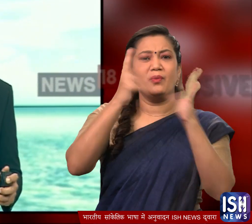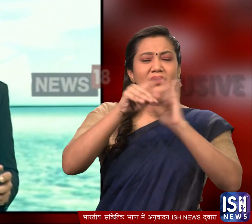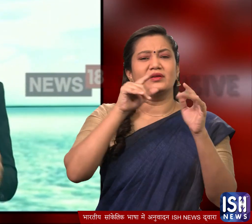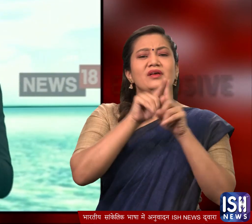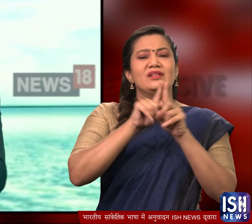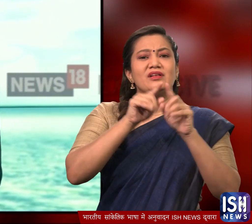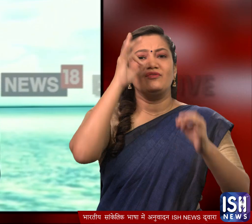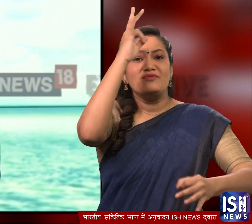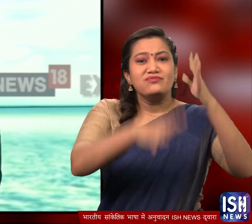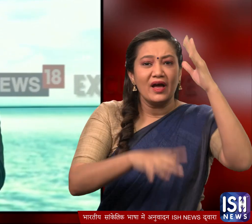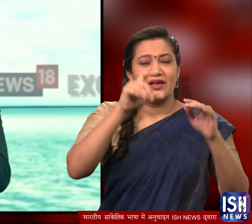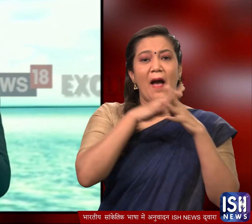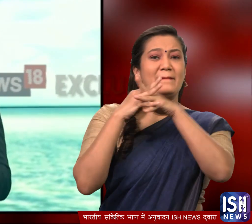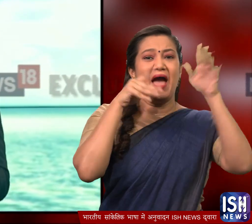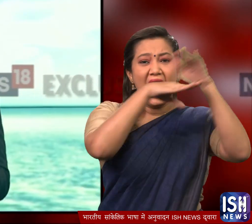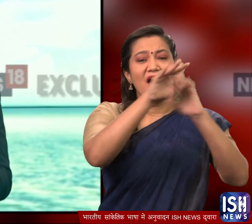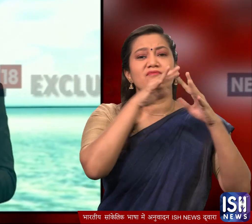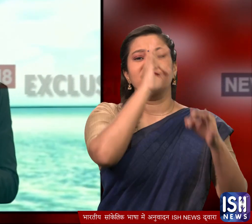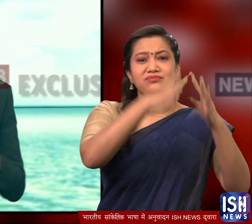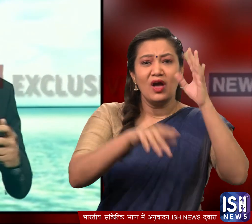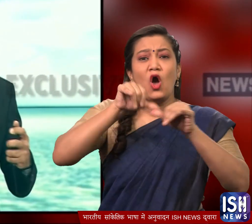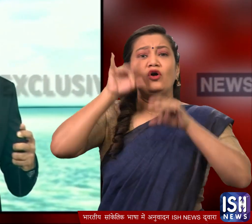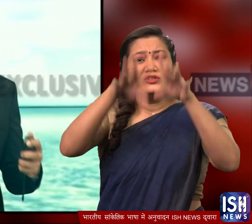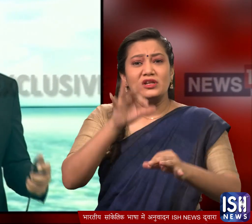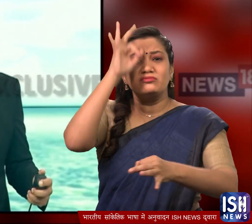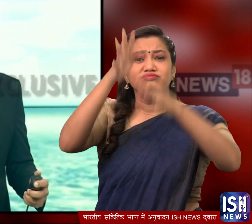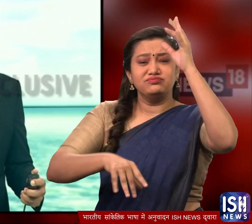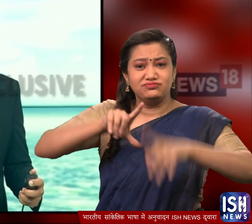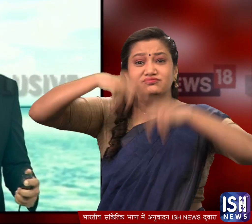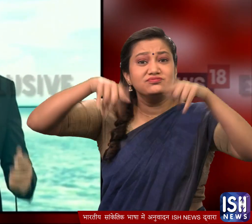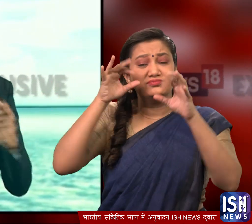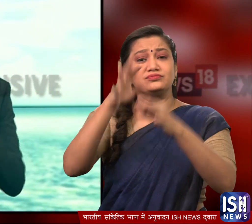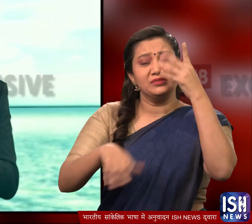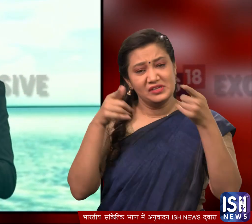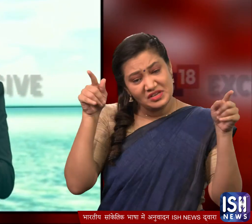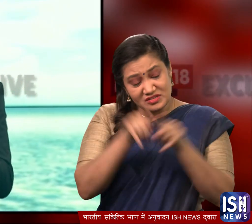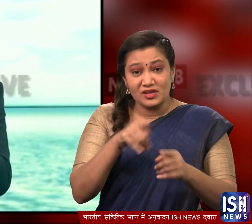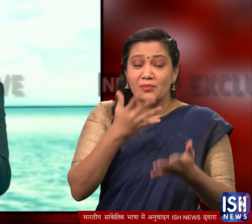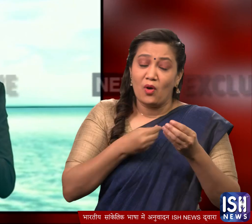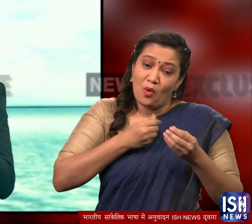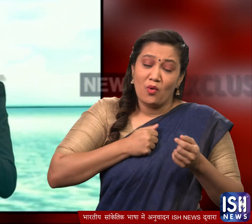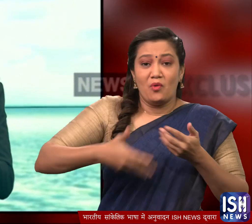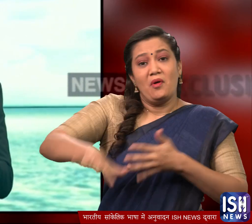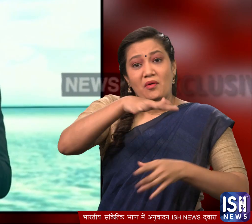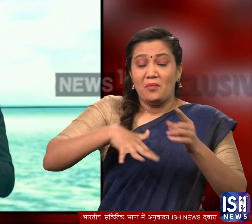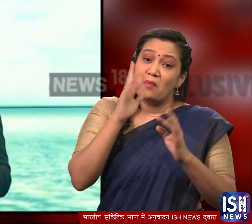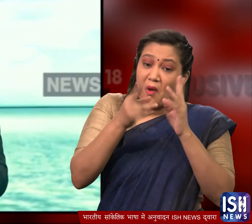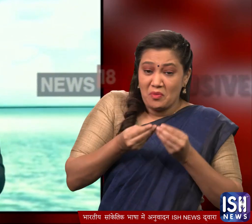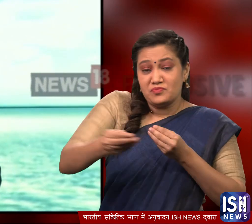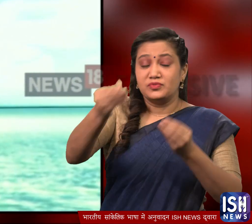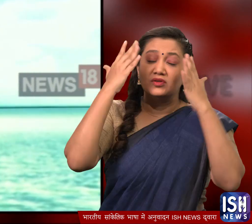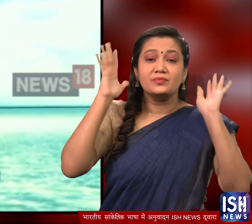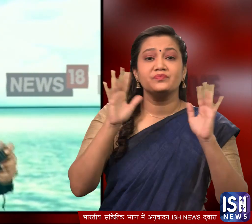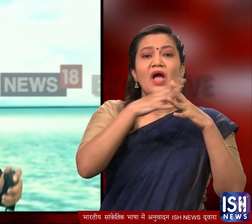थे ना। कैलिफोर्निया के जंगलों में आग भड़क गई, ऑस्ट्रेलिया के जंगलों में आग धधक रही, वैसी तबाही अब हमारे आपके बीच दस्तक